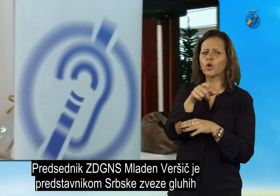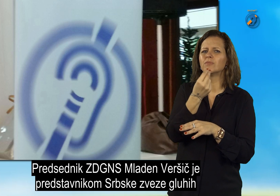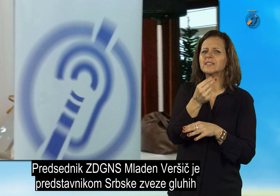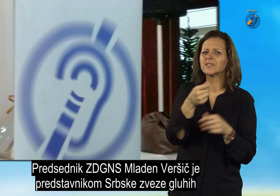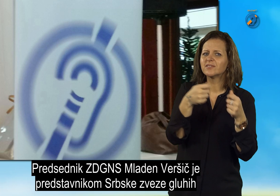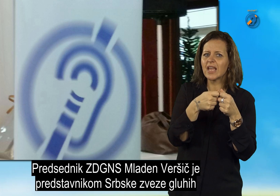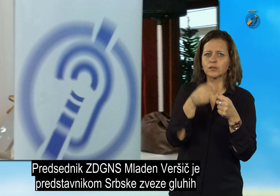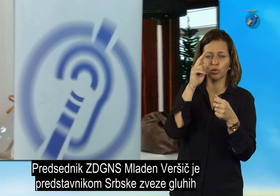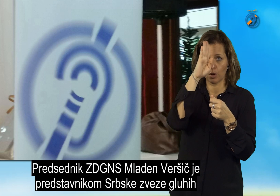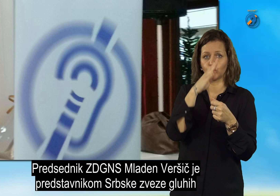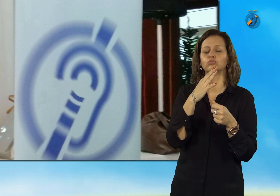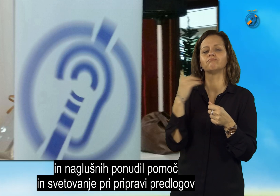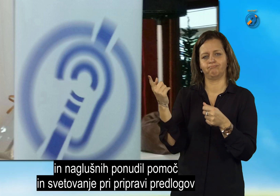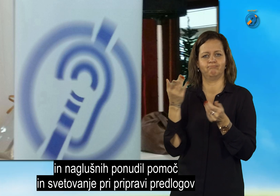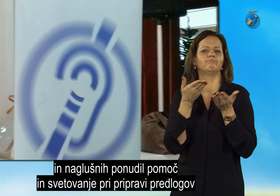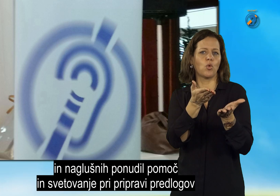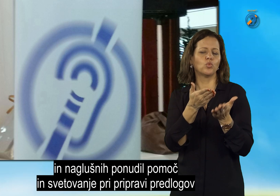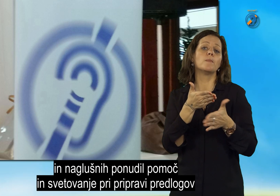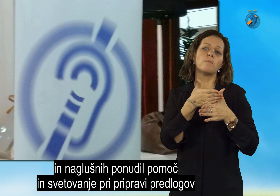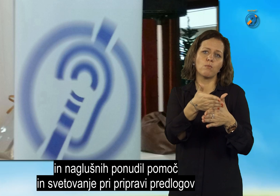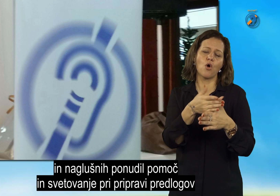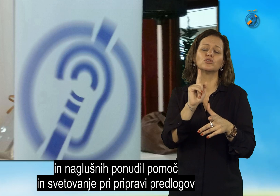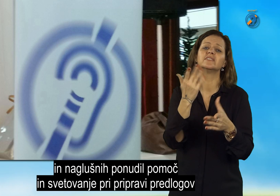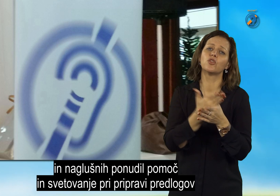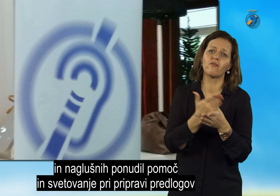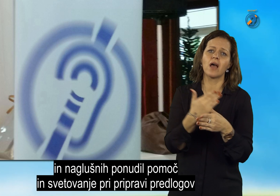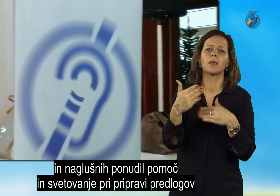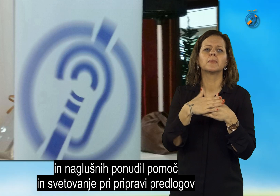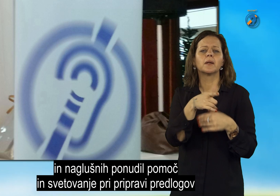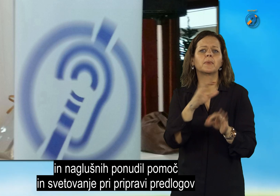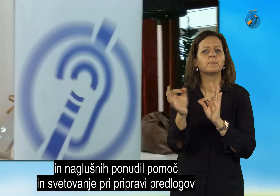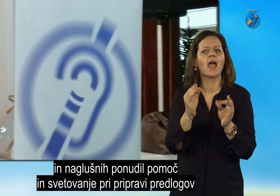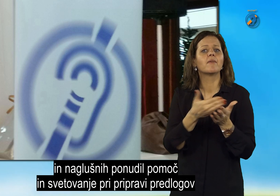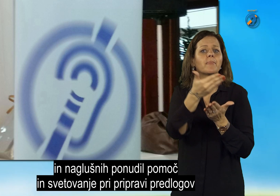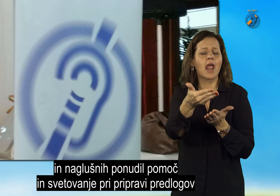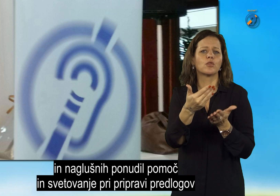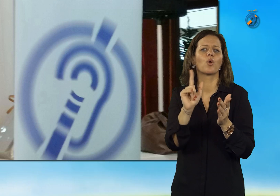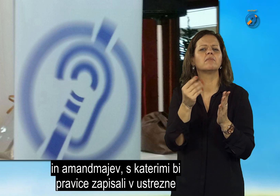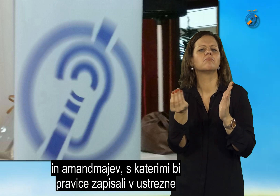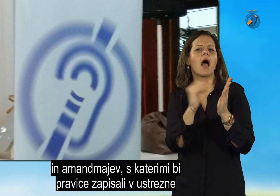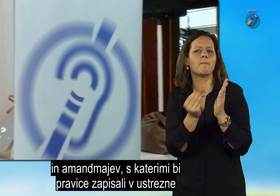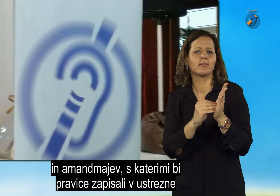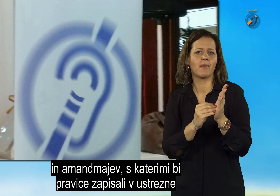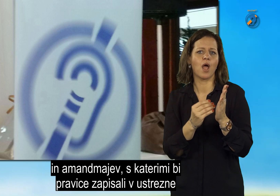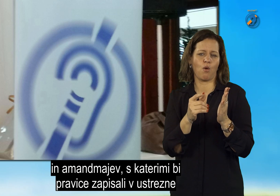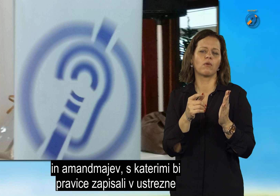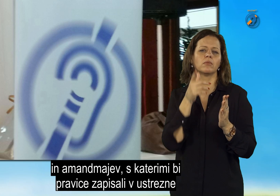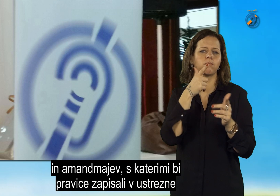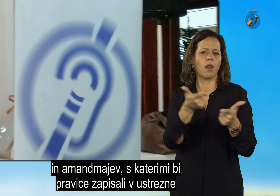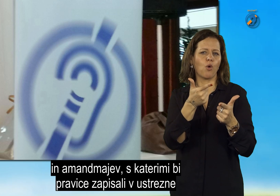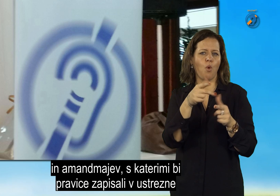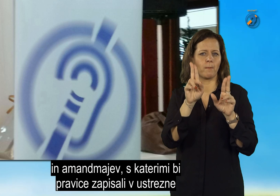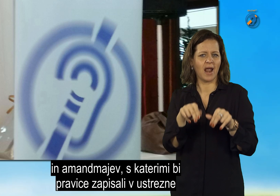zveze gluhih in naglušnih ponudil pomoč in svetovanje pri pripravi predlogov in amandmajev, s katerimi bi